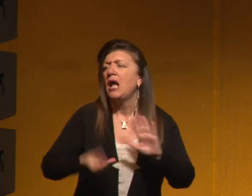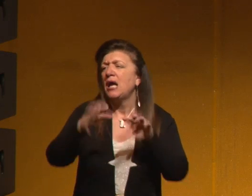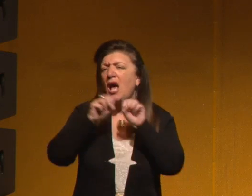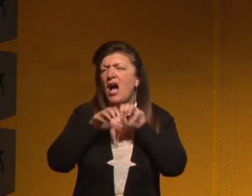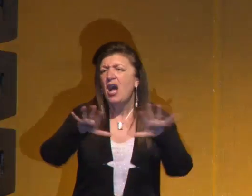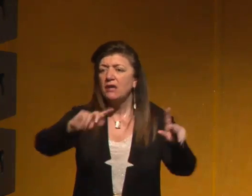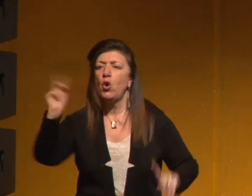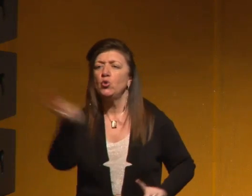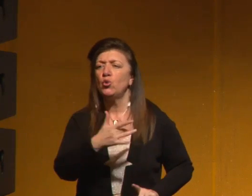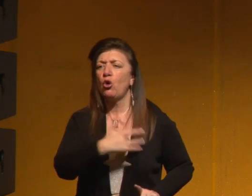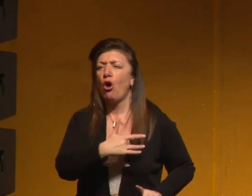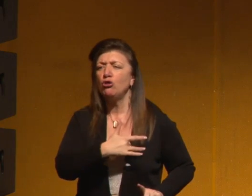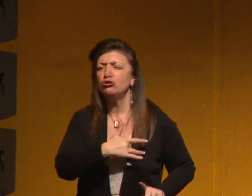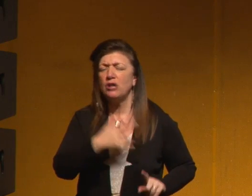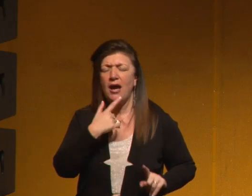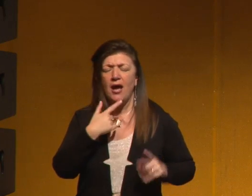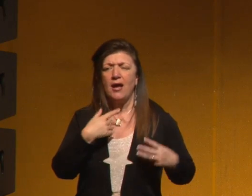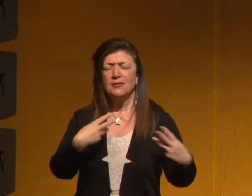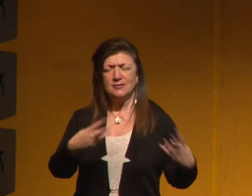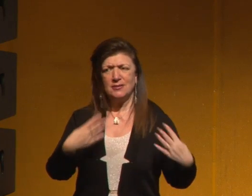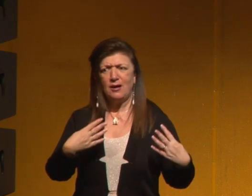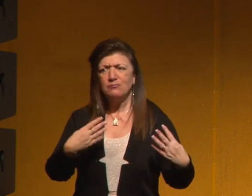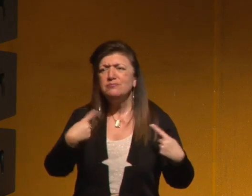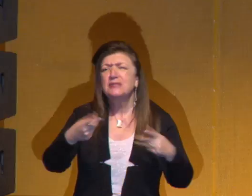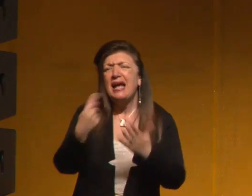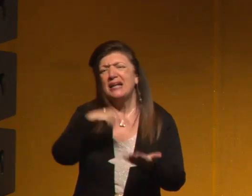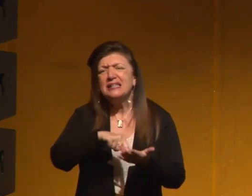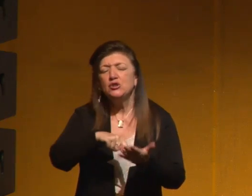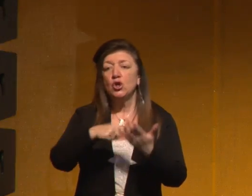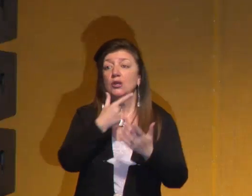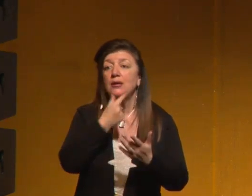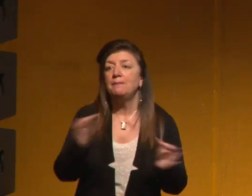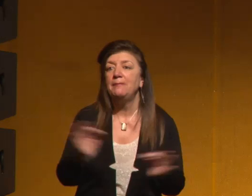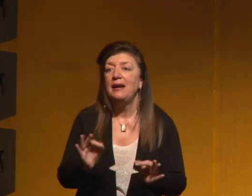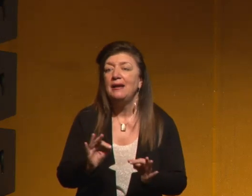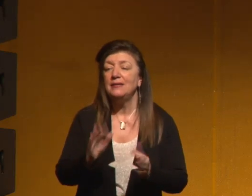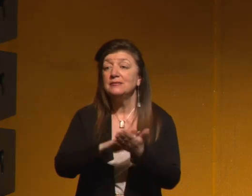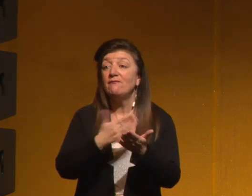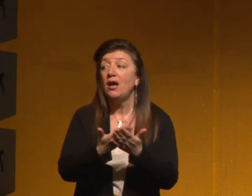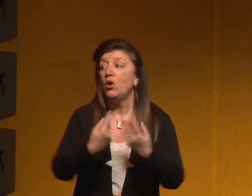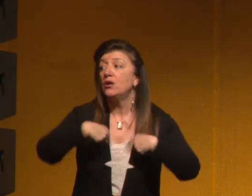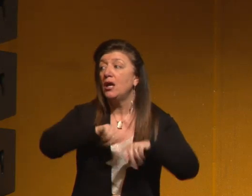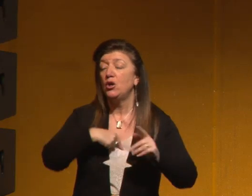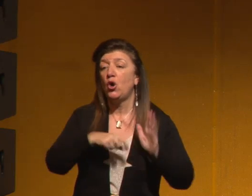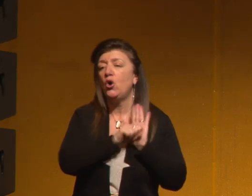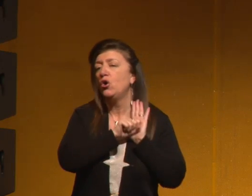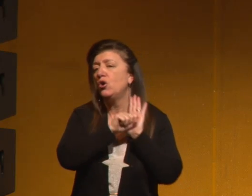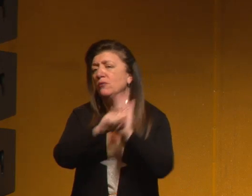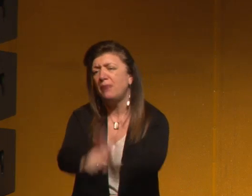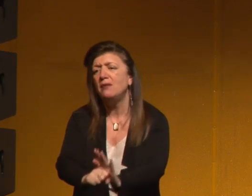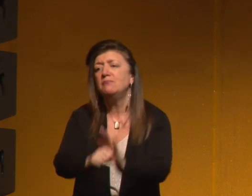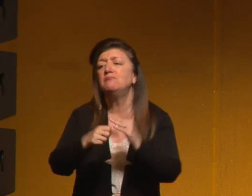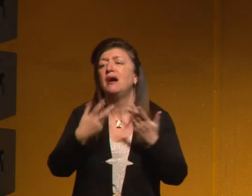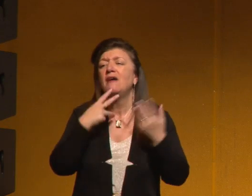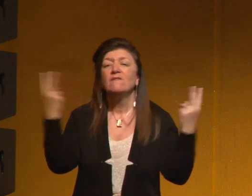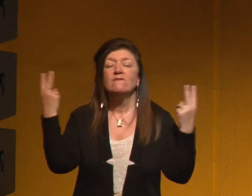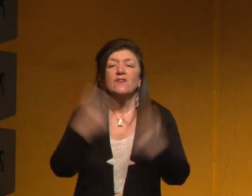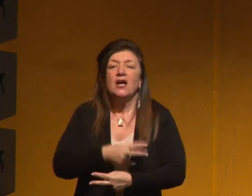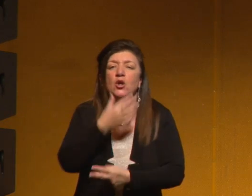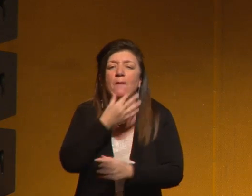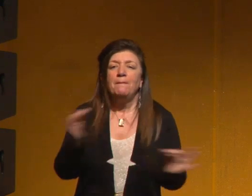riprendere i cittadini cognizione della bellezza dei valori di cui siamo eredi e di quell'ignobile reato di cui questa